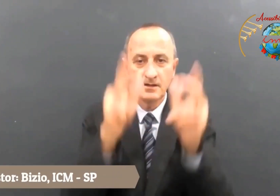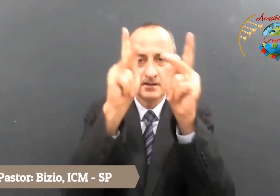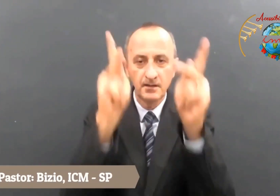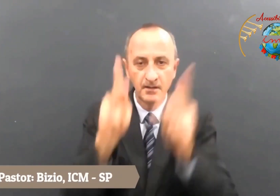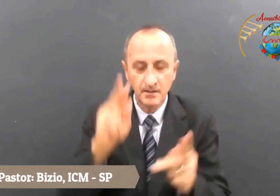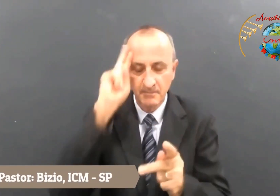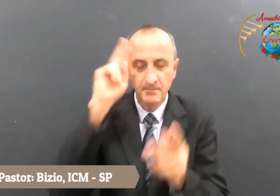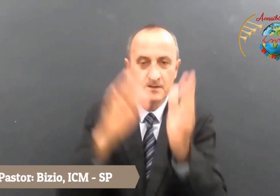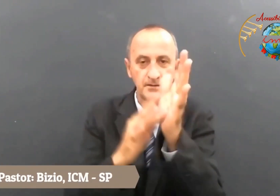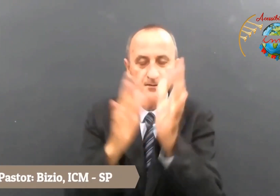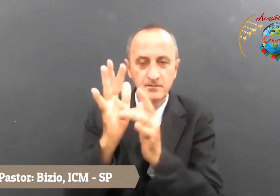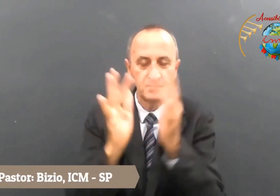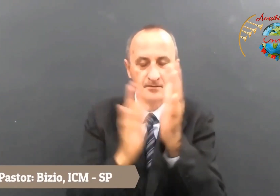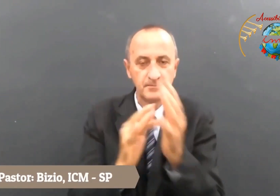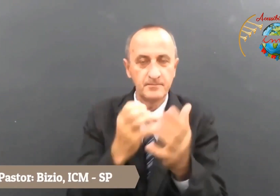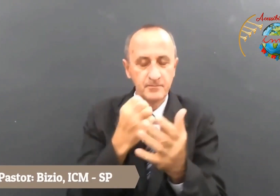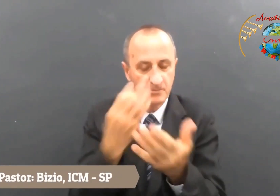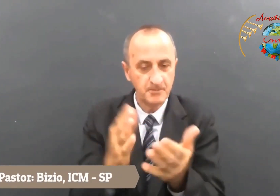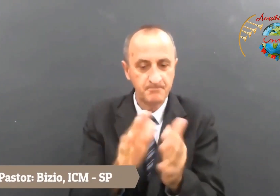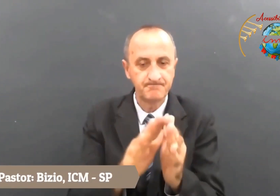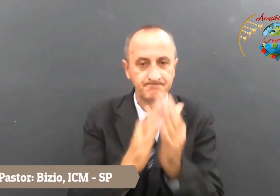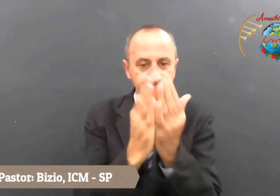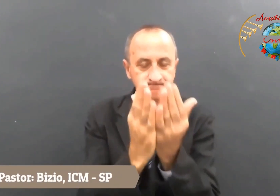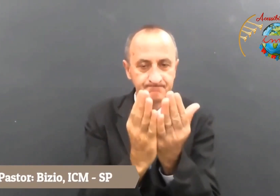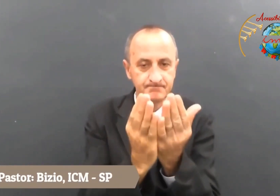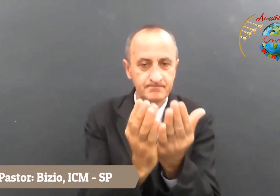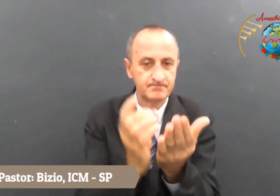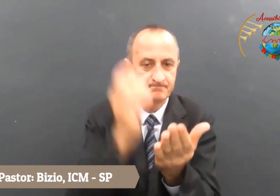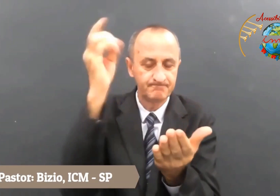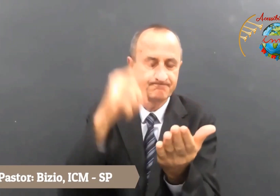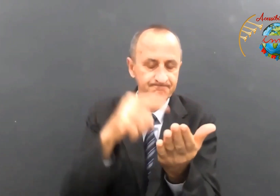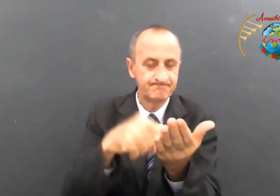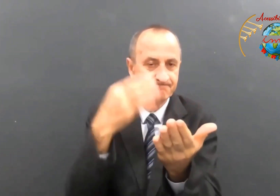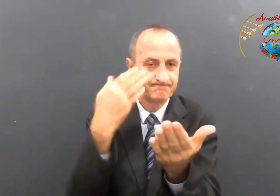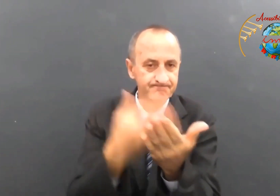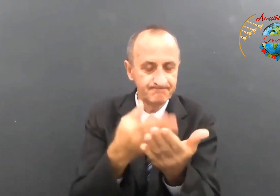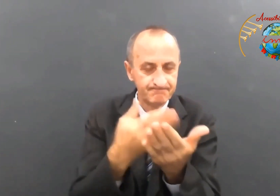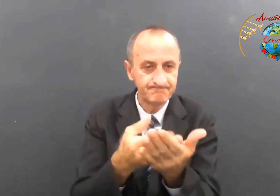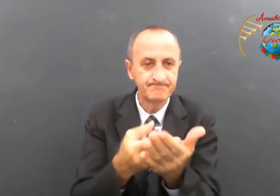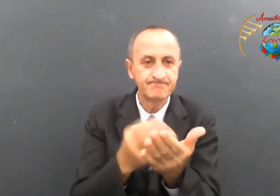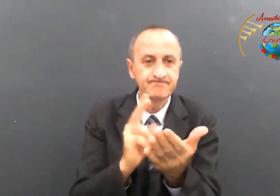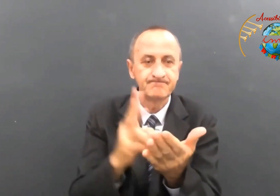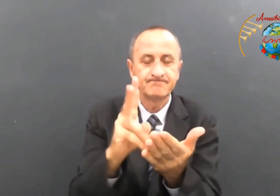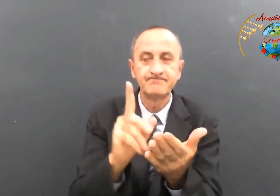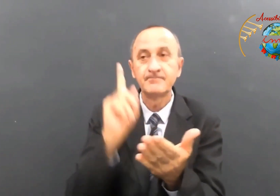A paz do Senhor Jesus, tudo bem? Então estuda a palavra de Deus.